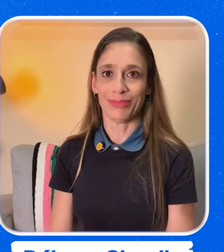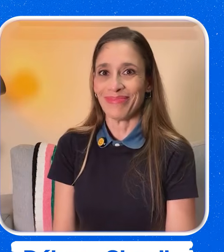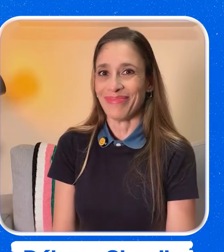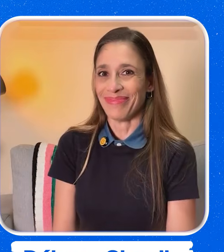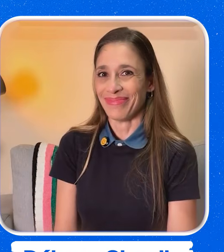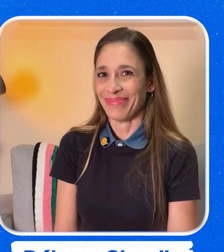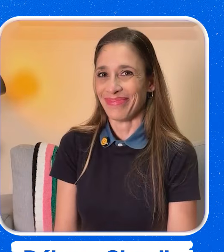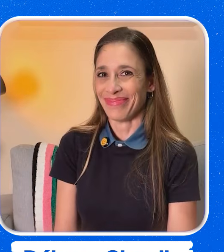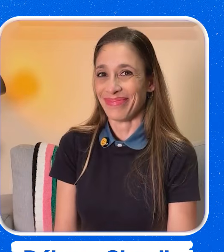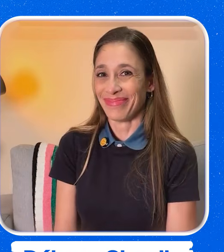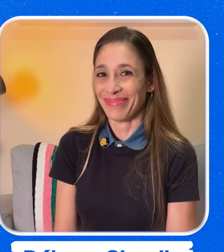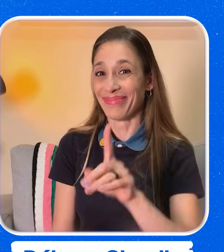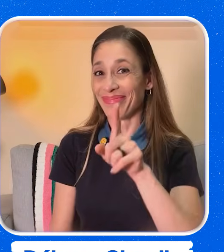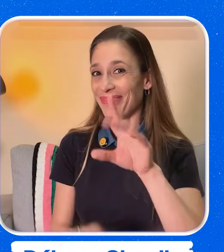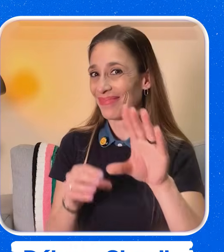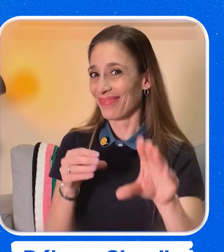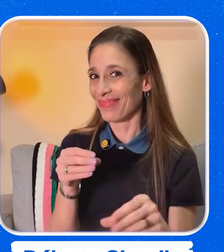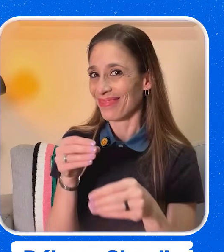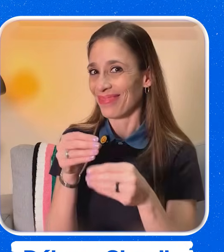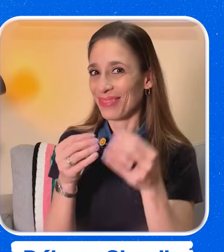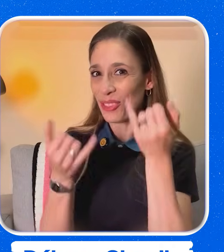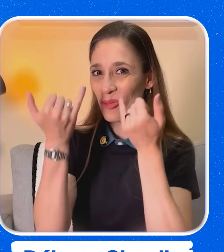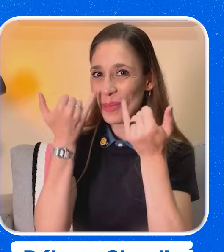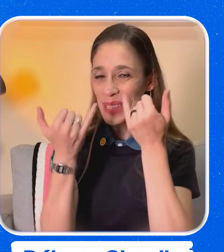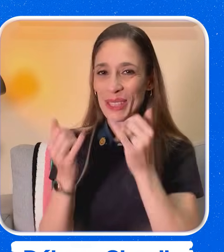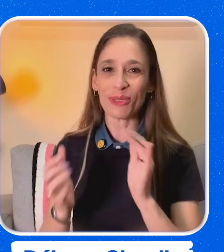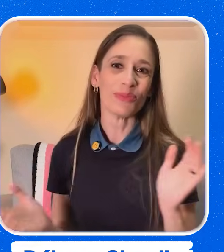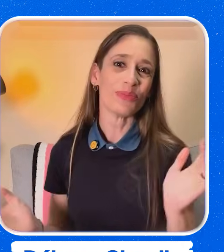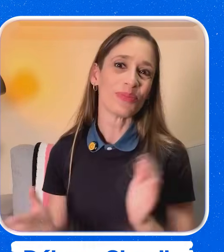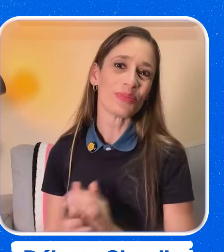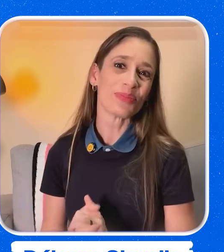só acrescentando uma informação aqui,